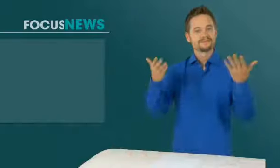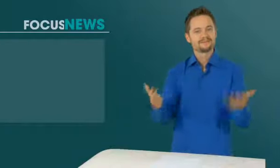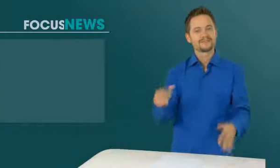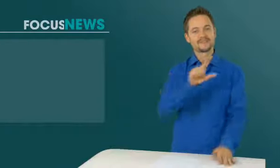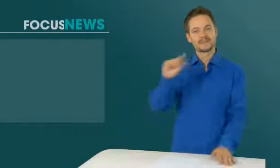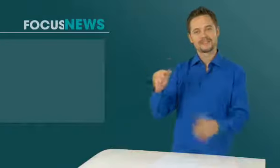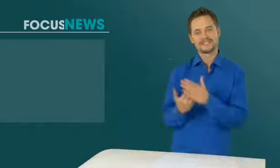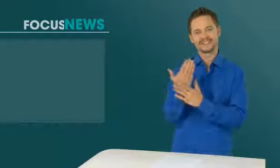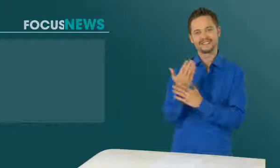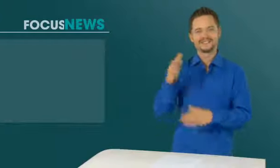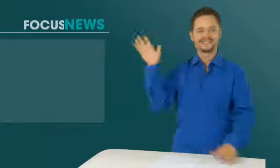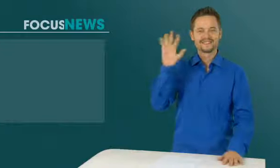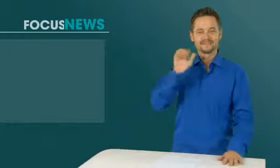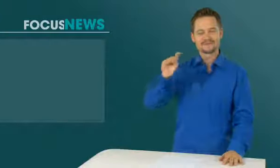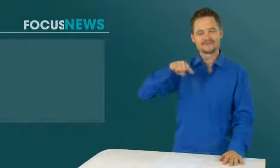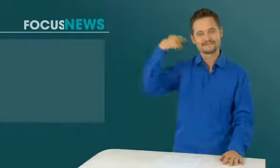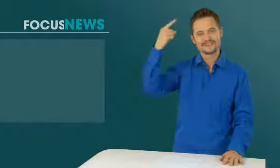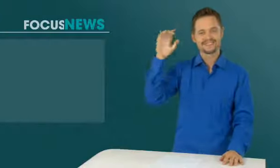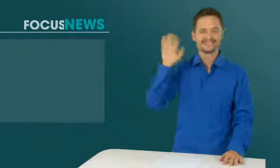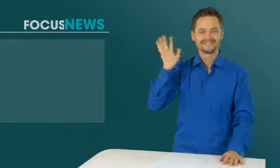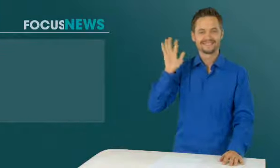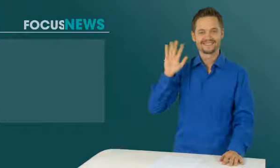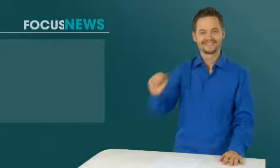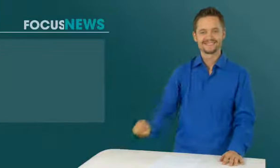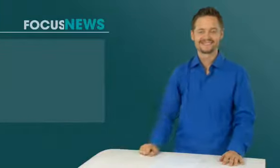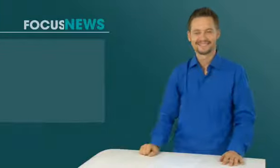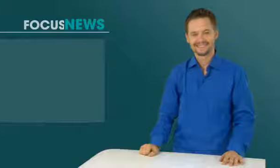das war's von focus news bis nächste woche auf wiedersehen